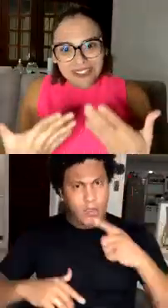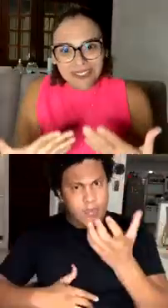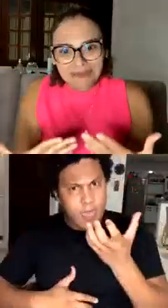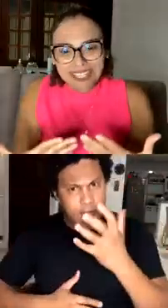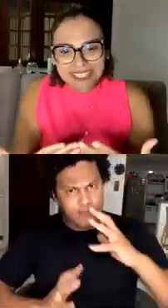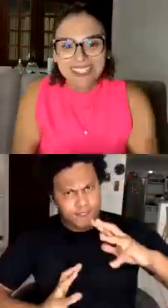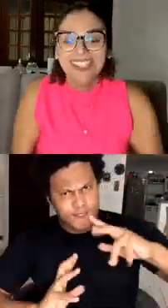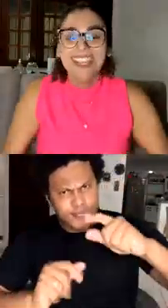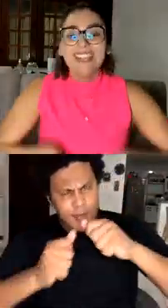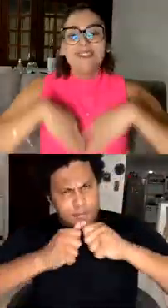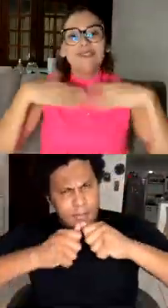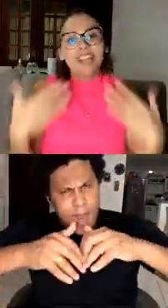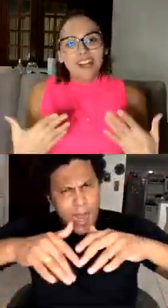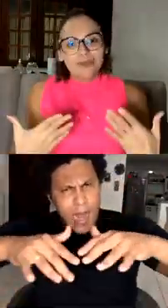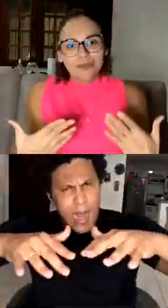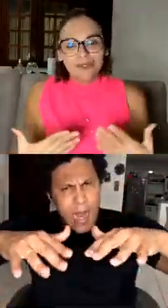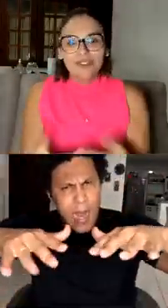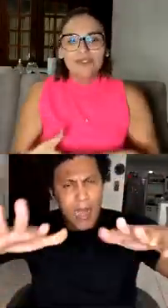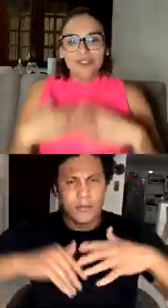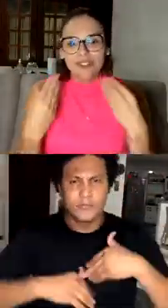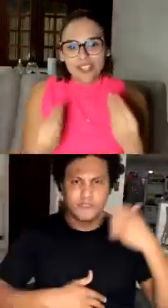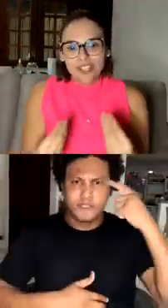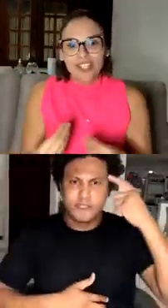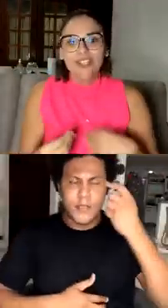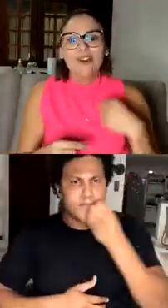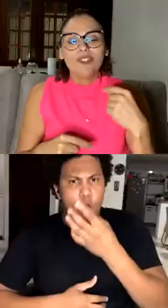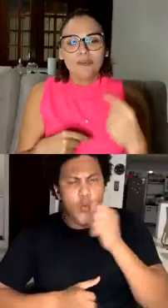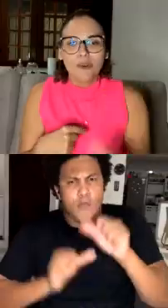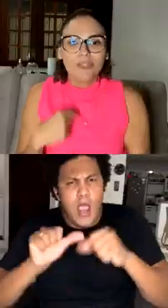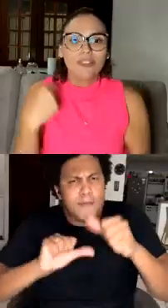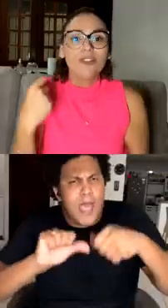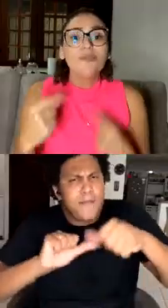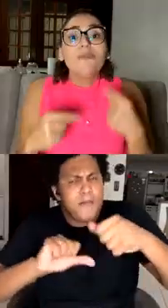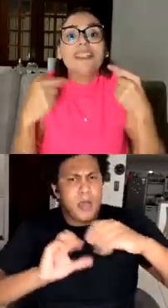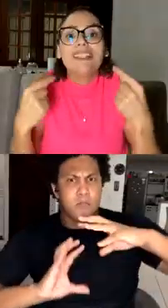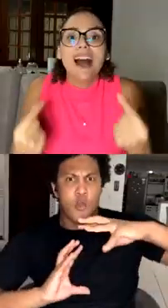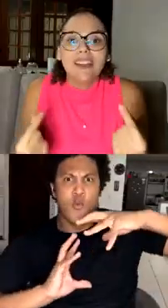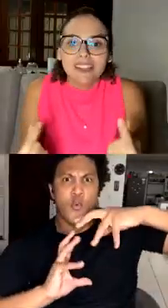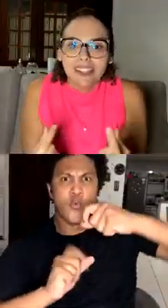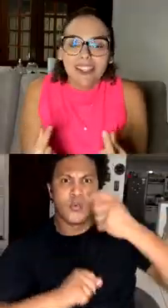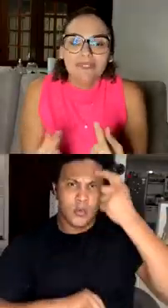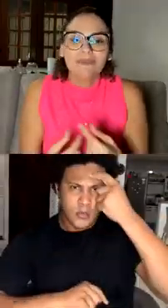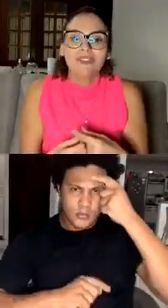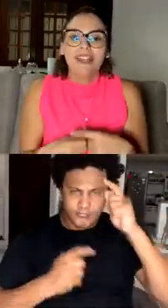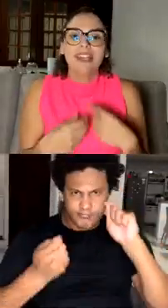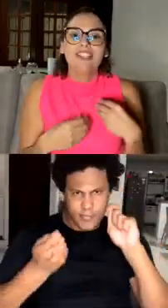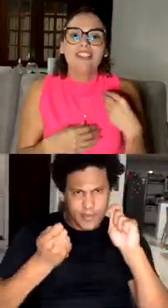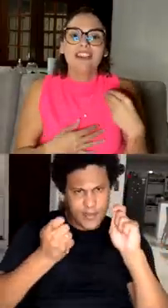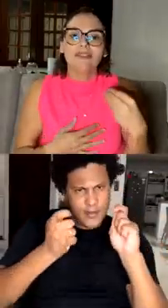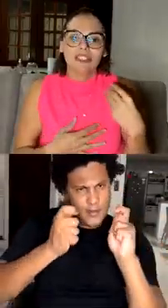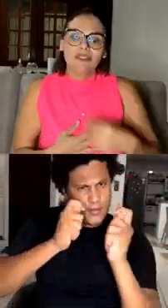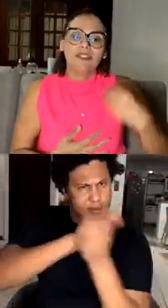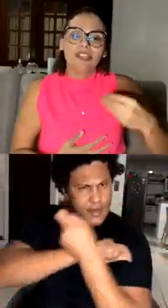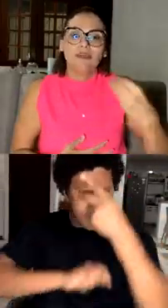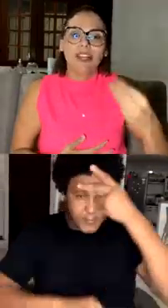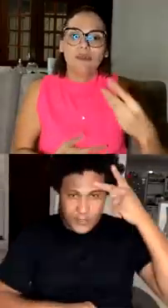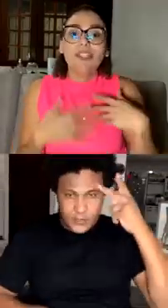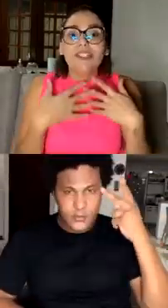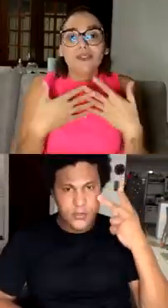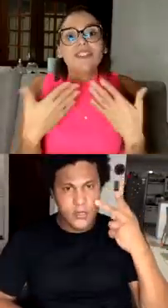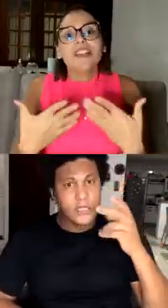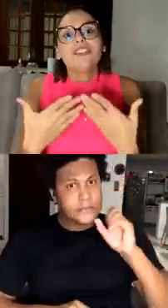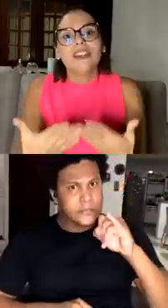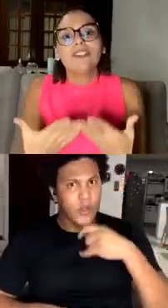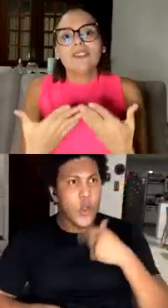gente falou sobre isso, né? De mudar o mundo, do nosso jeitinho, aos poucos. Se todo mundo pensar assim, né, de ter vontade de mudar o mundo, a